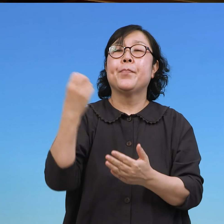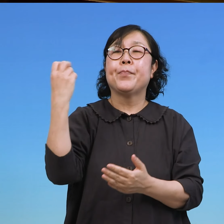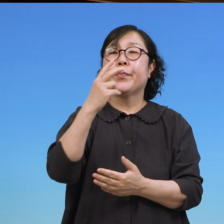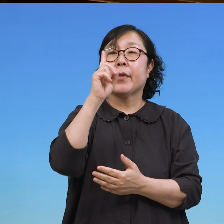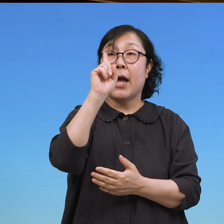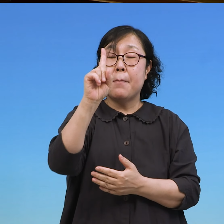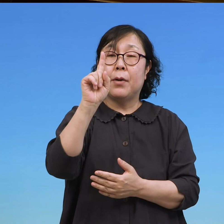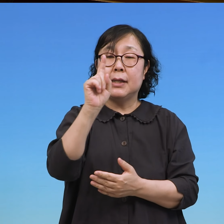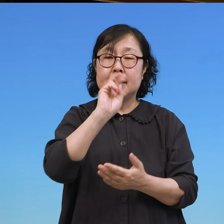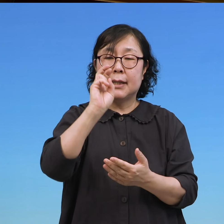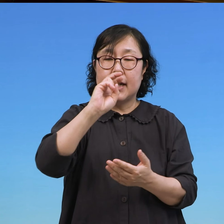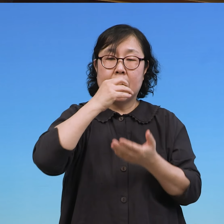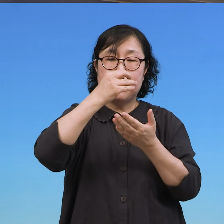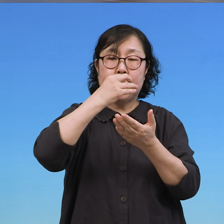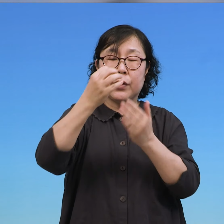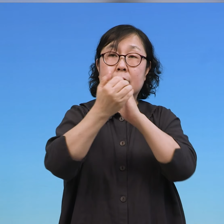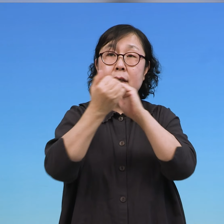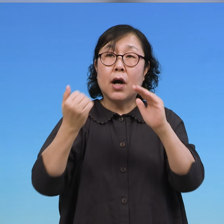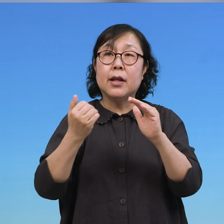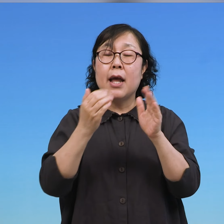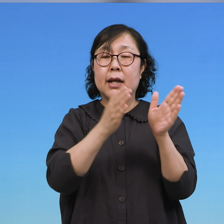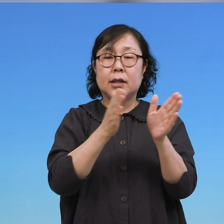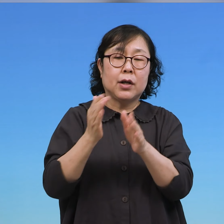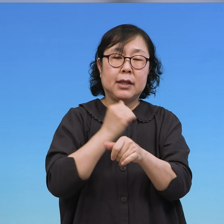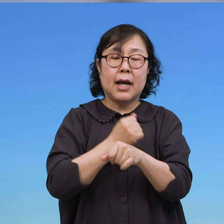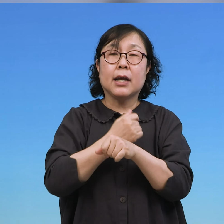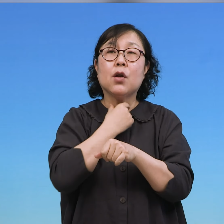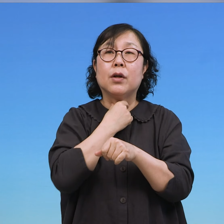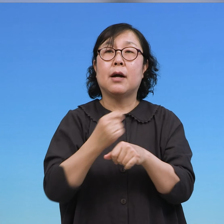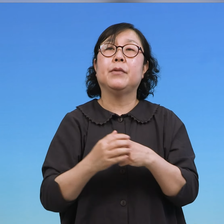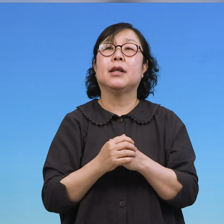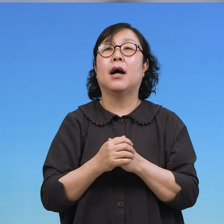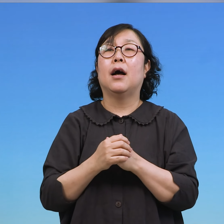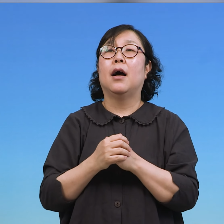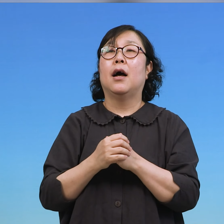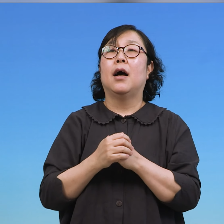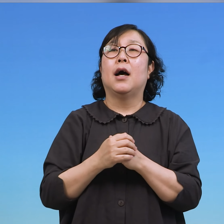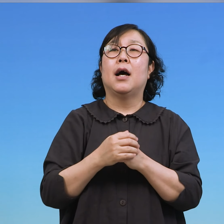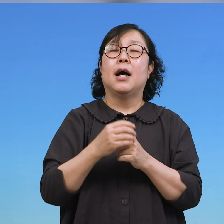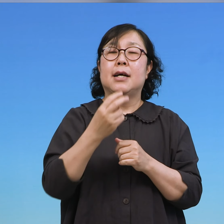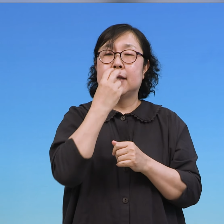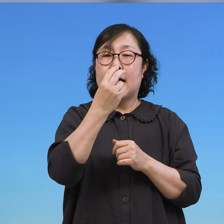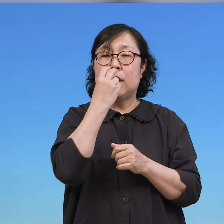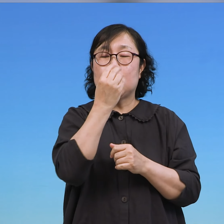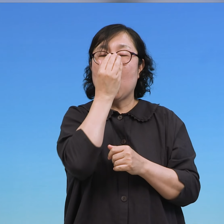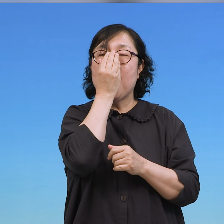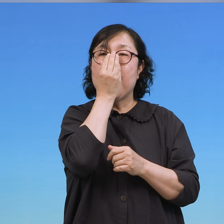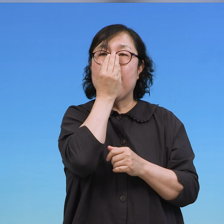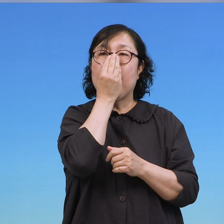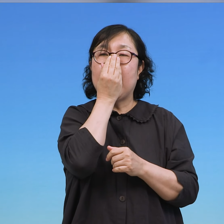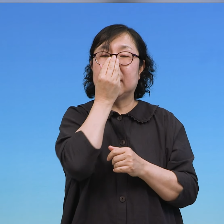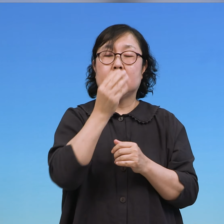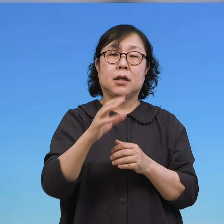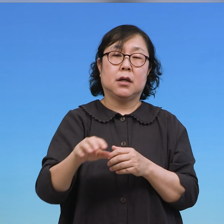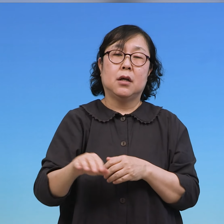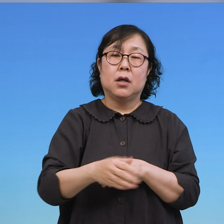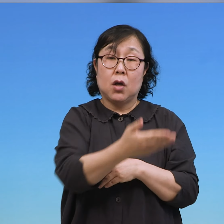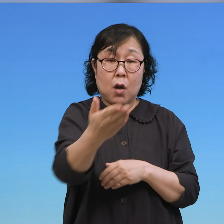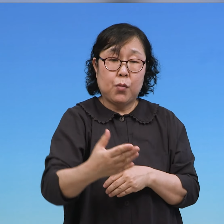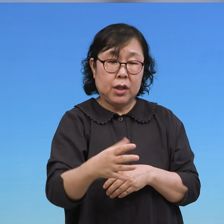여러분, 다시 한번 이 찬양을 부르기 전에 좀 정리를 하기 원하는데요. 산소 마스크 여러분이